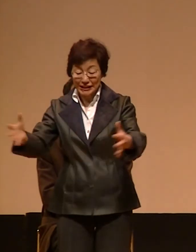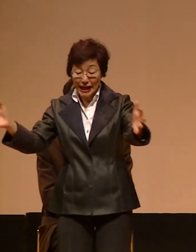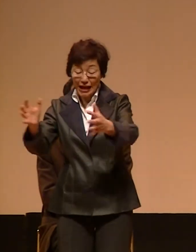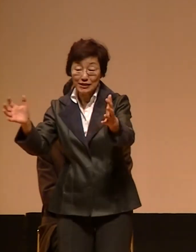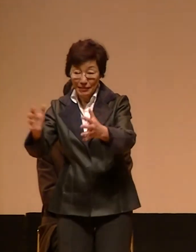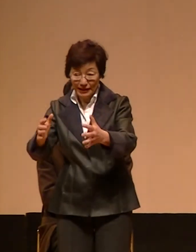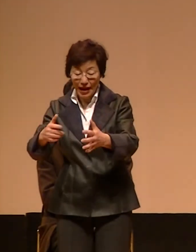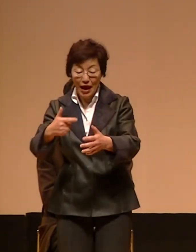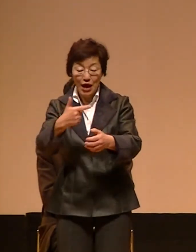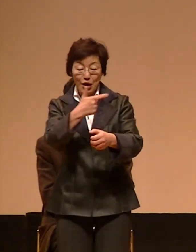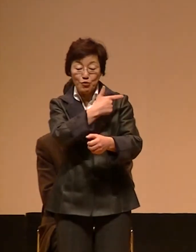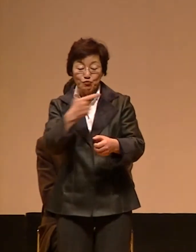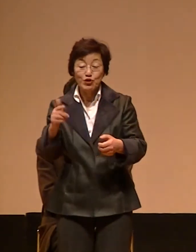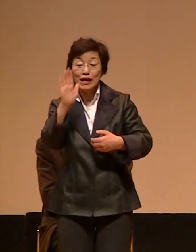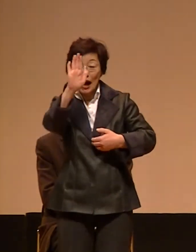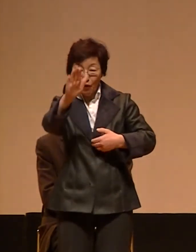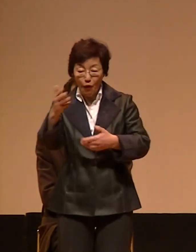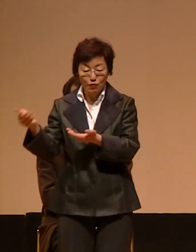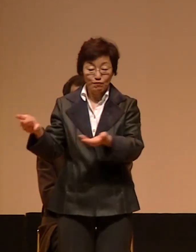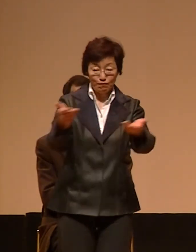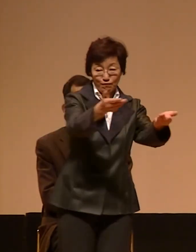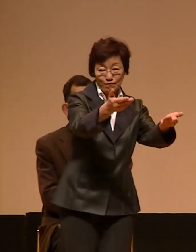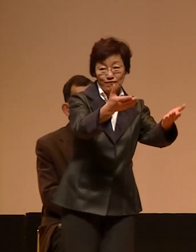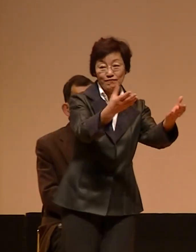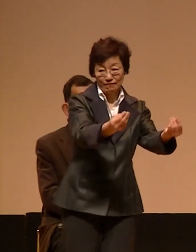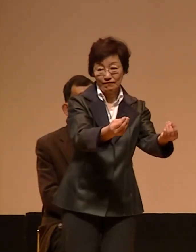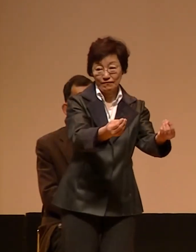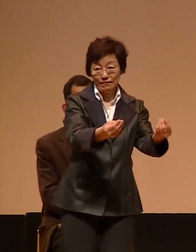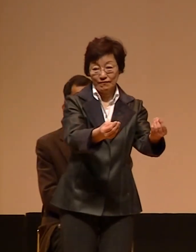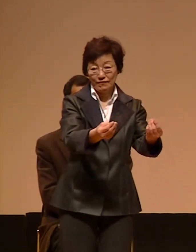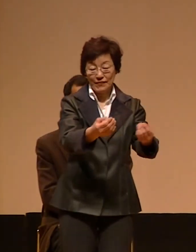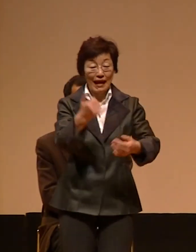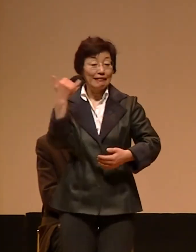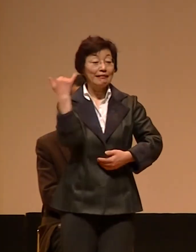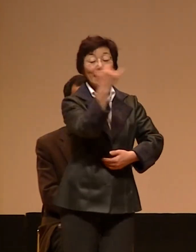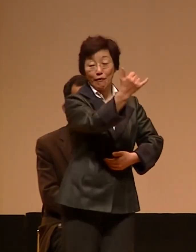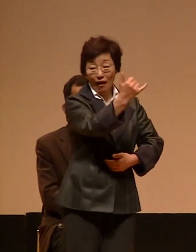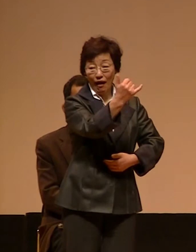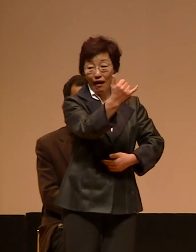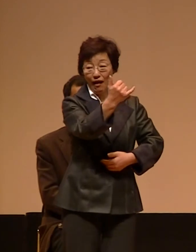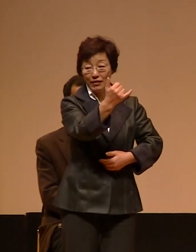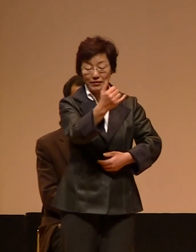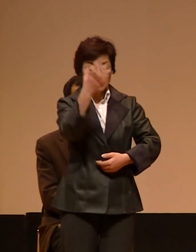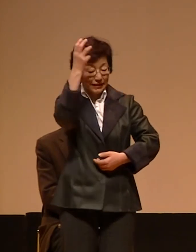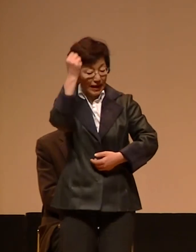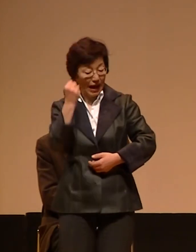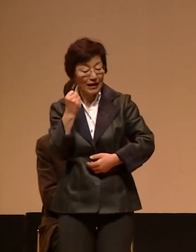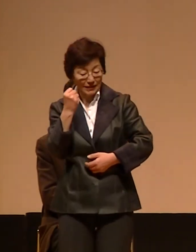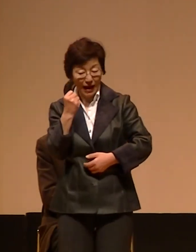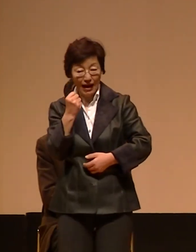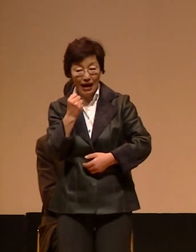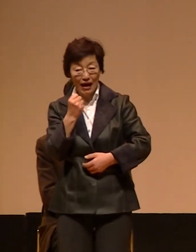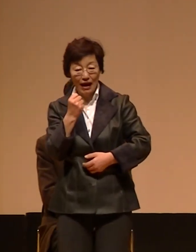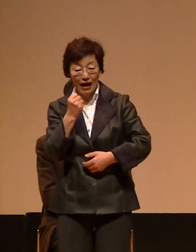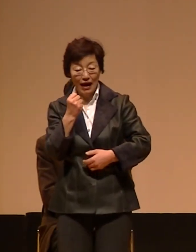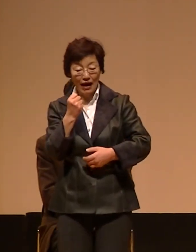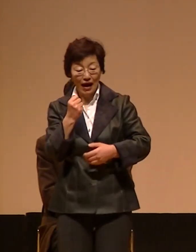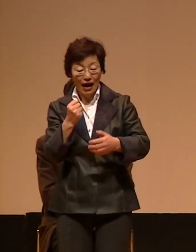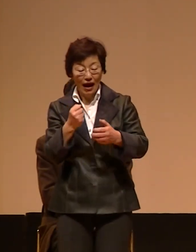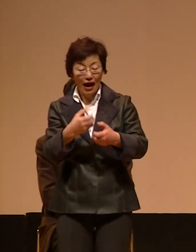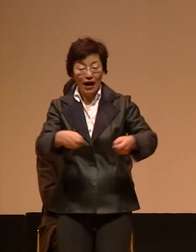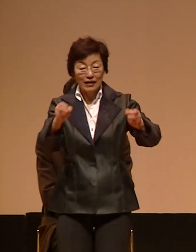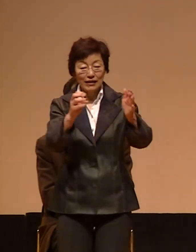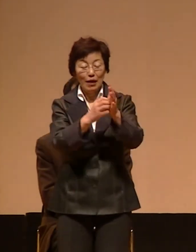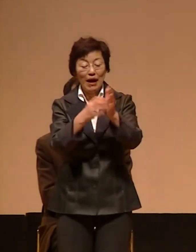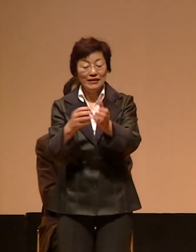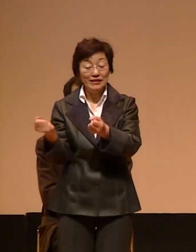にお届けしたことになります。電話をしておきまして、朝現地に釜石に到着